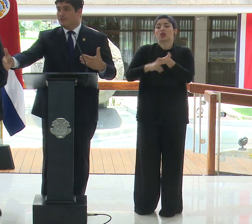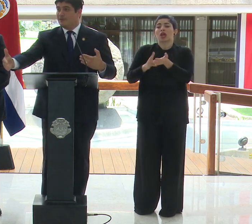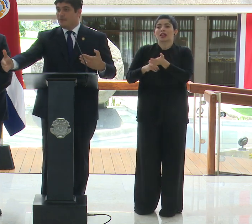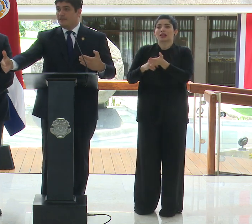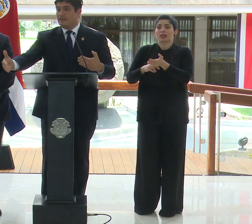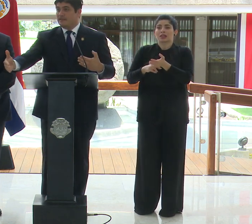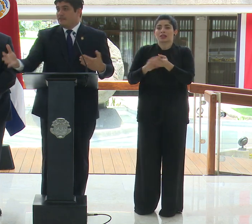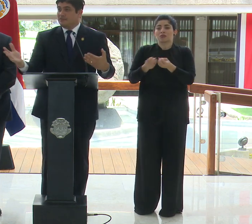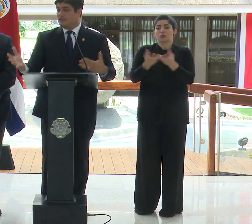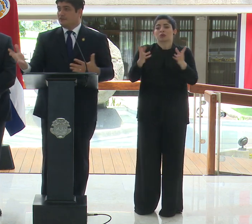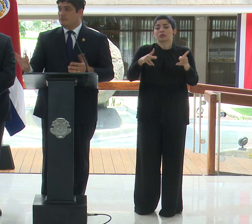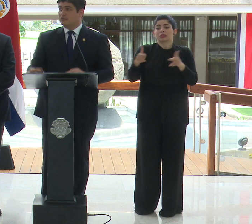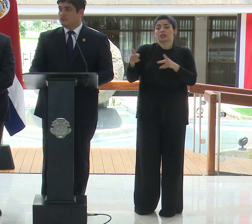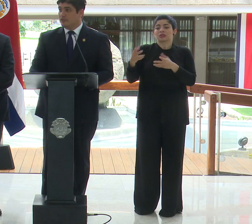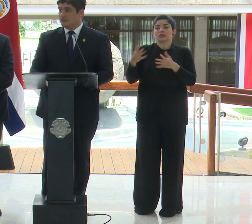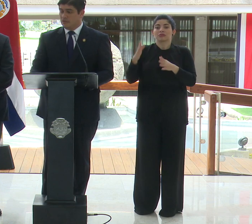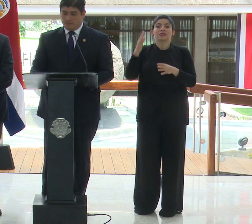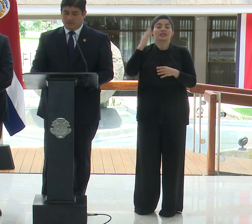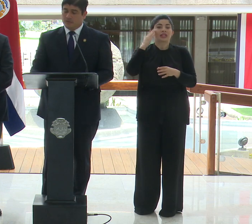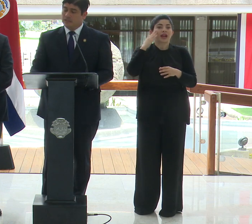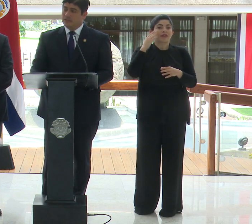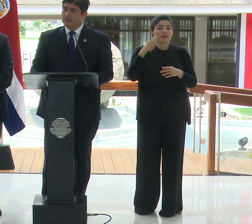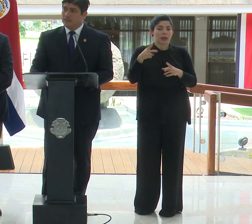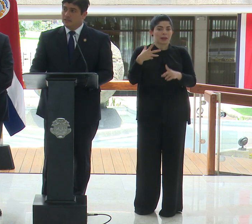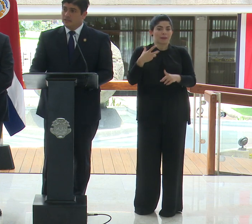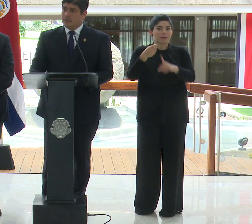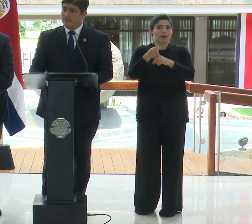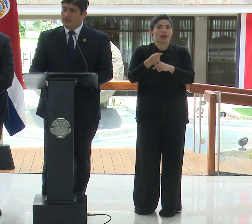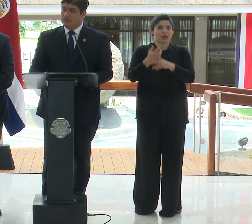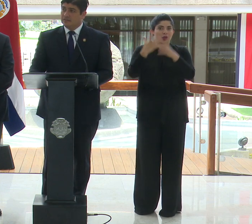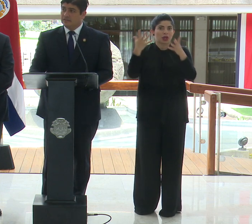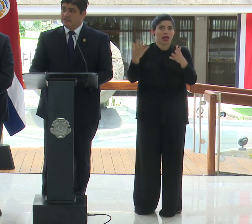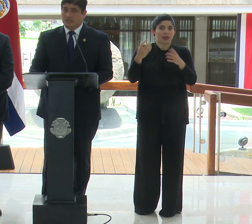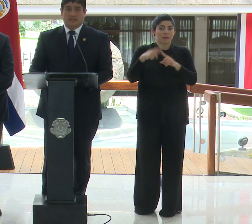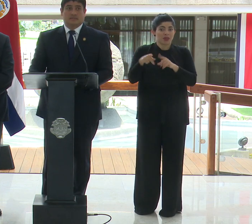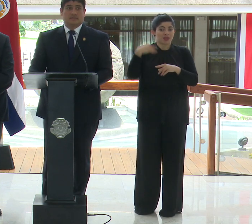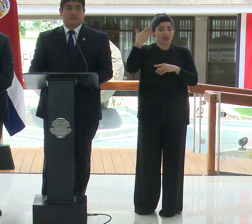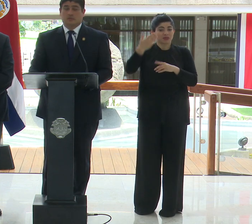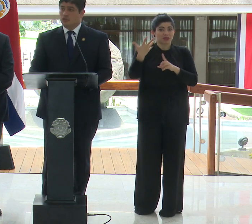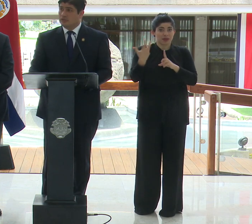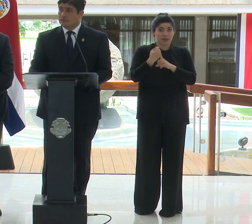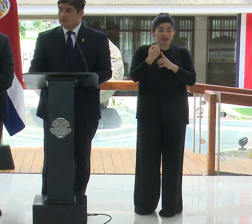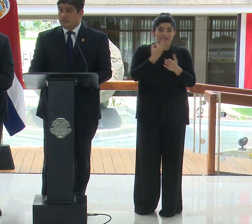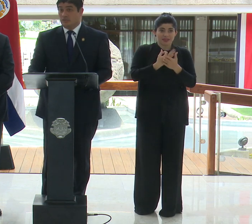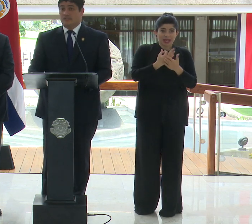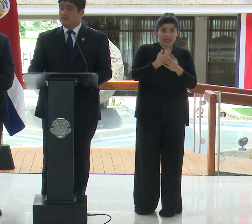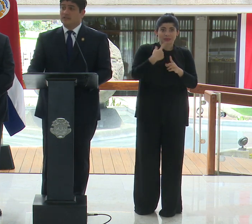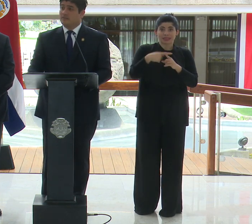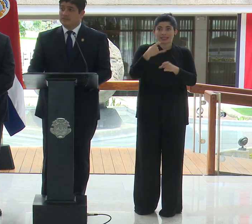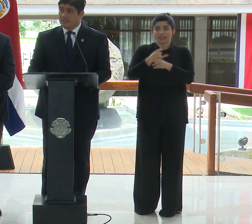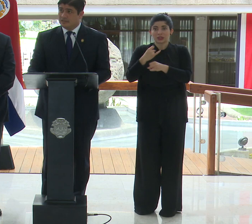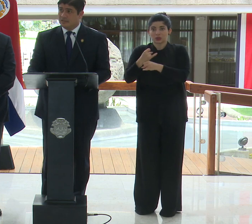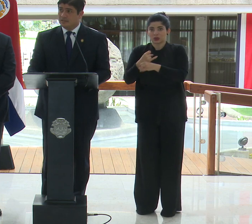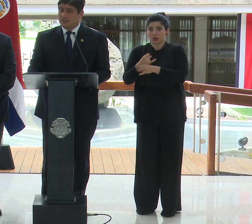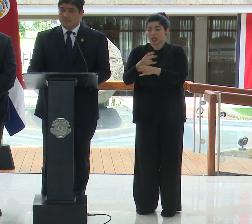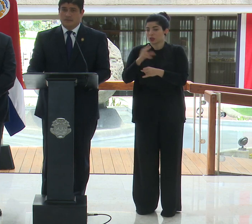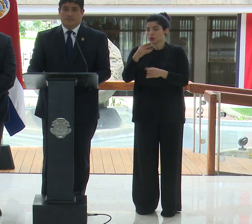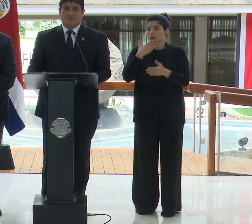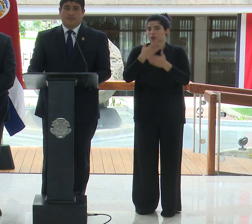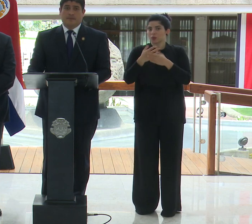poquito, y ya todos sabemos eso es el impacto que tiene en las finanzas y en las instituciones, y no necesariamente en la